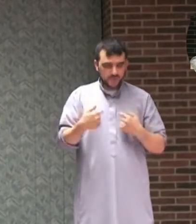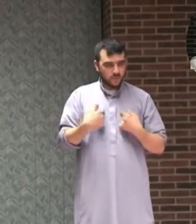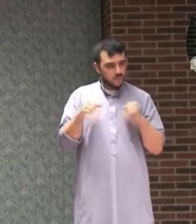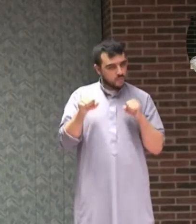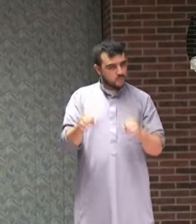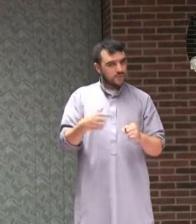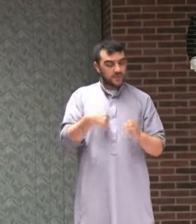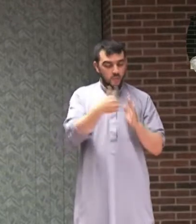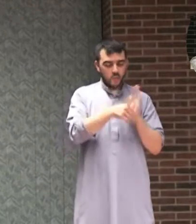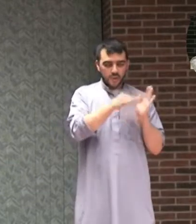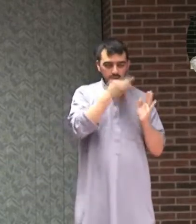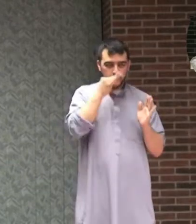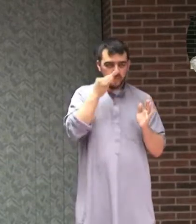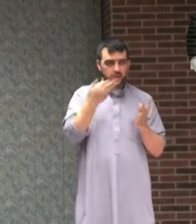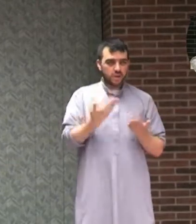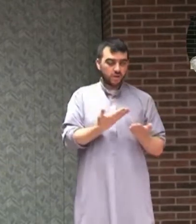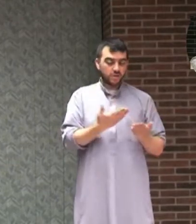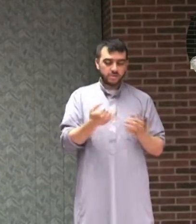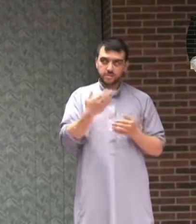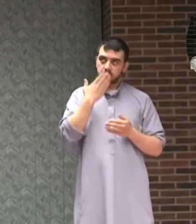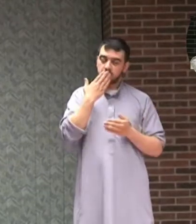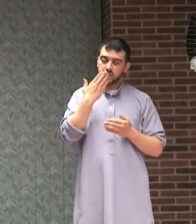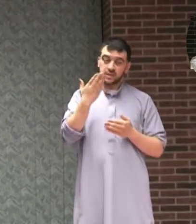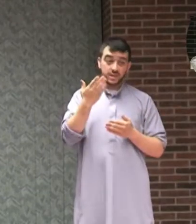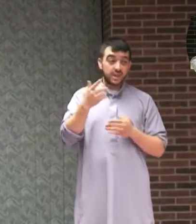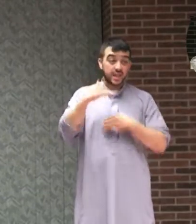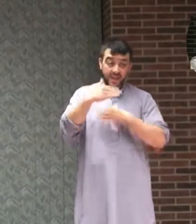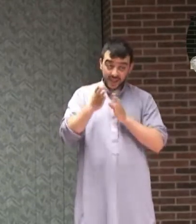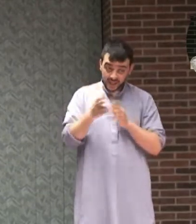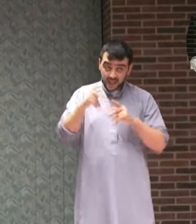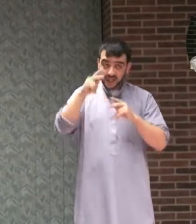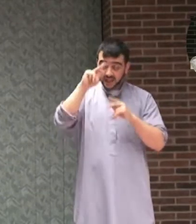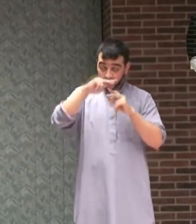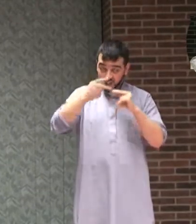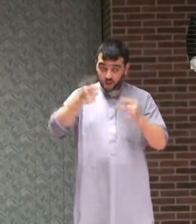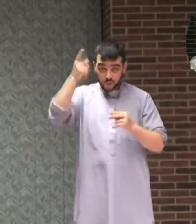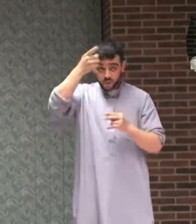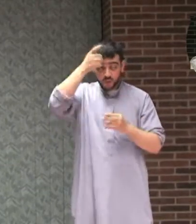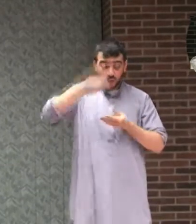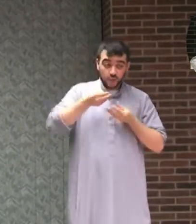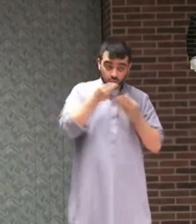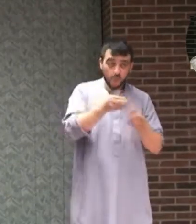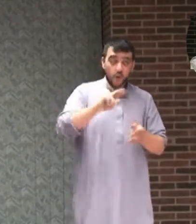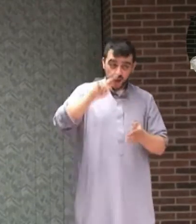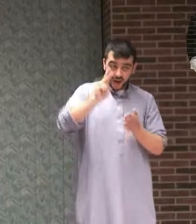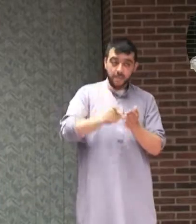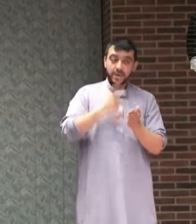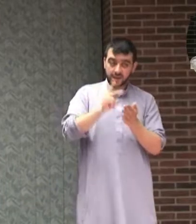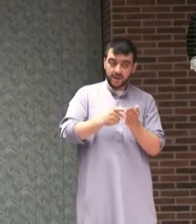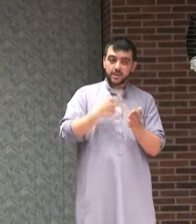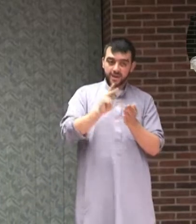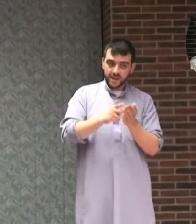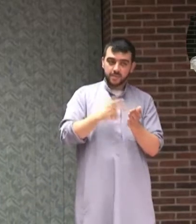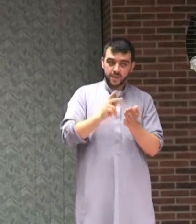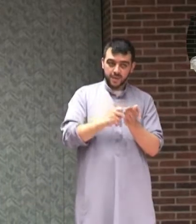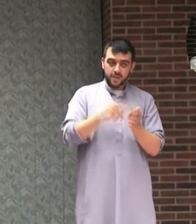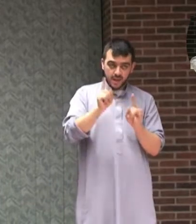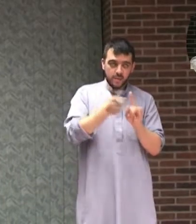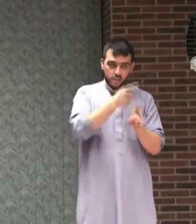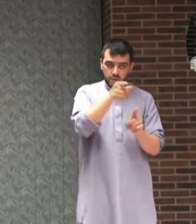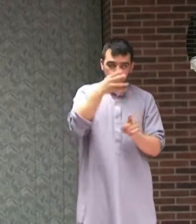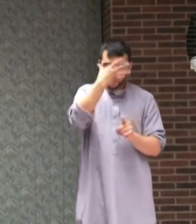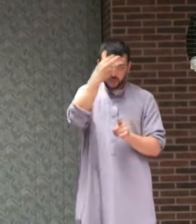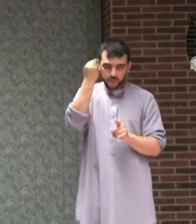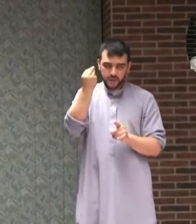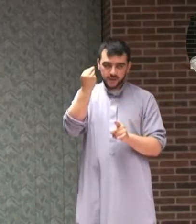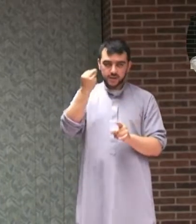d'accomplir ces actes adoratoires, car sans aucun doute, je le répète et je le répète encore, c'est un cadeau de sa part, subhanahu wa ta'ala, qu'il convient